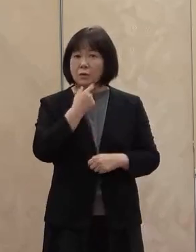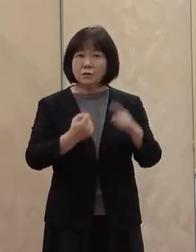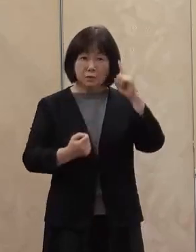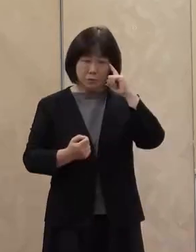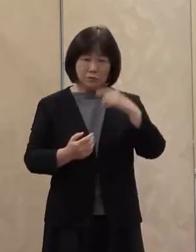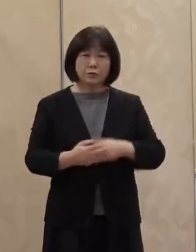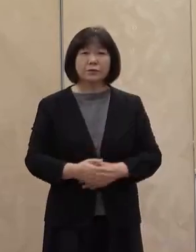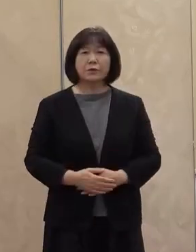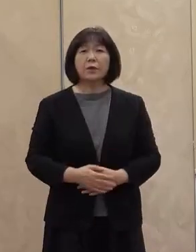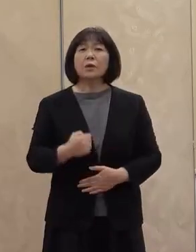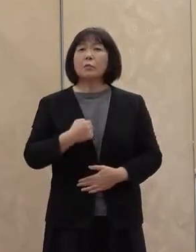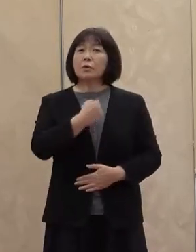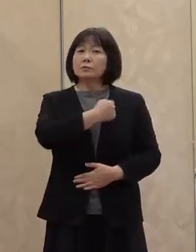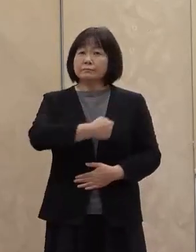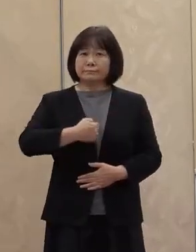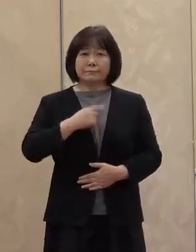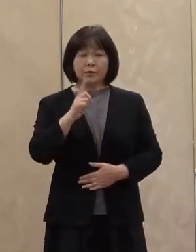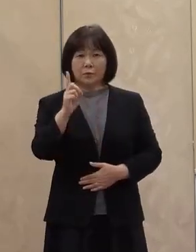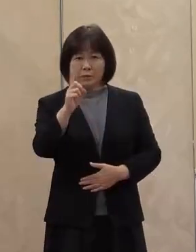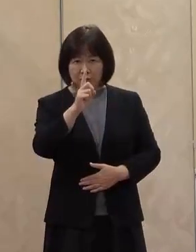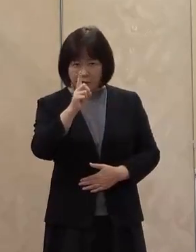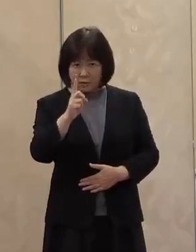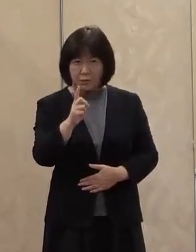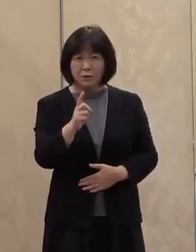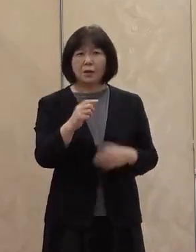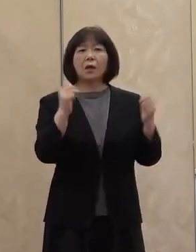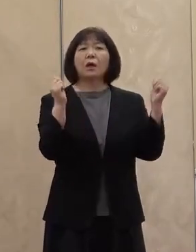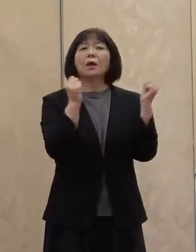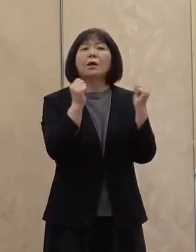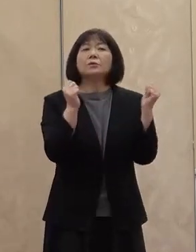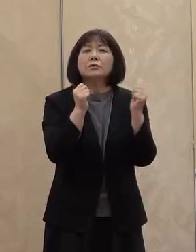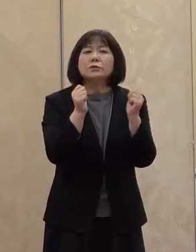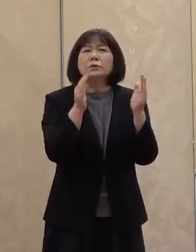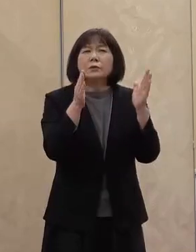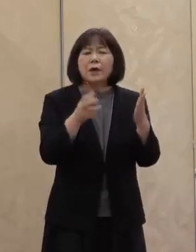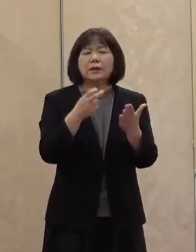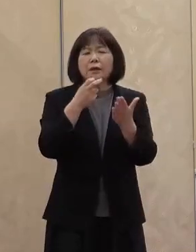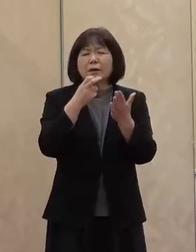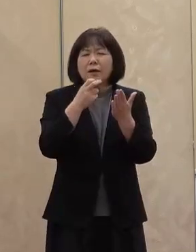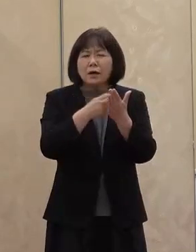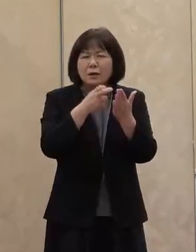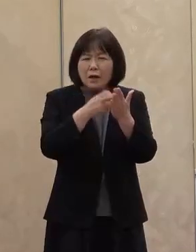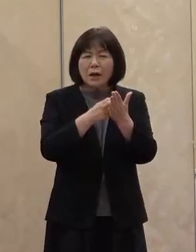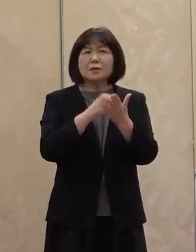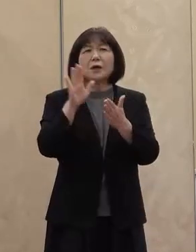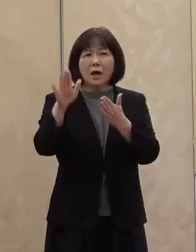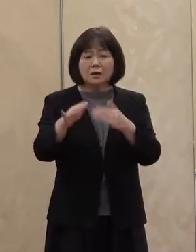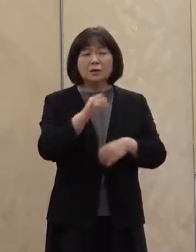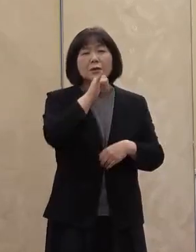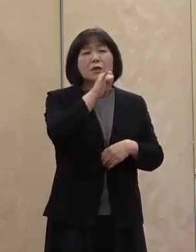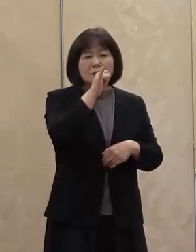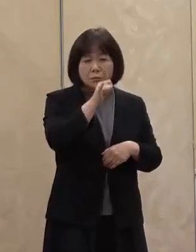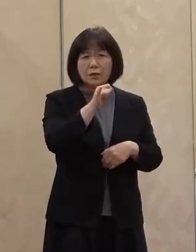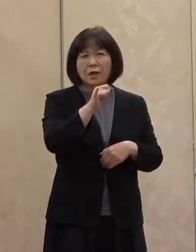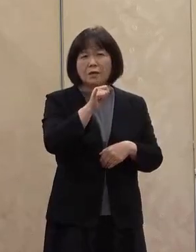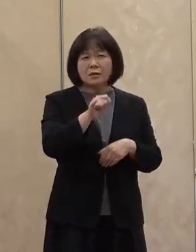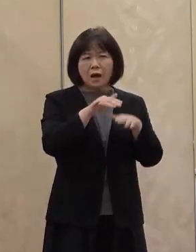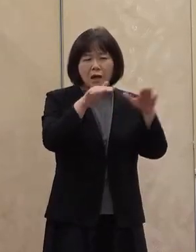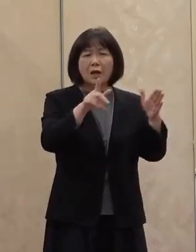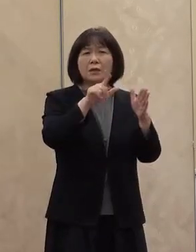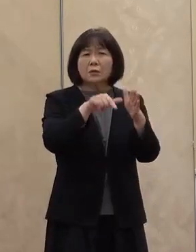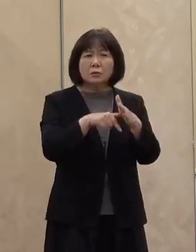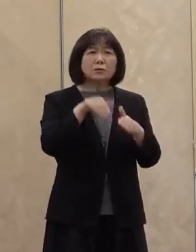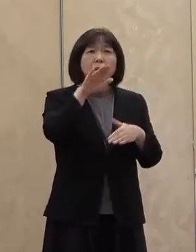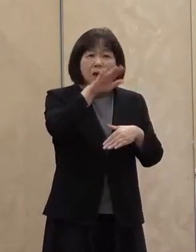のやっぱり思いとしてはですね、この冬は必ず到来します。またインフルエンザシーズンというのは必ず到来します。